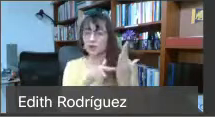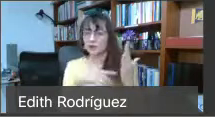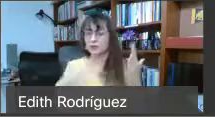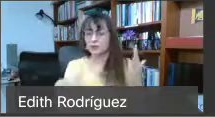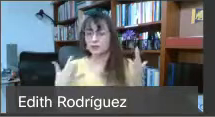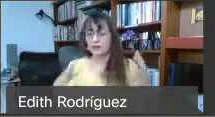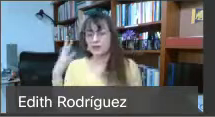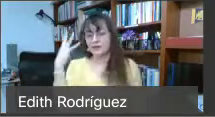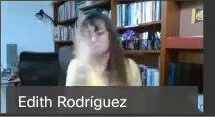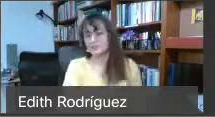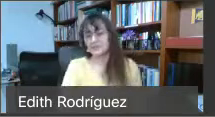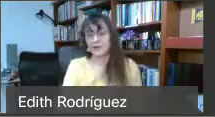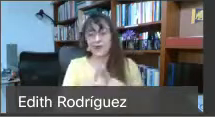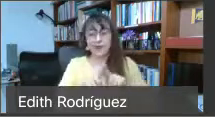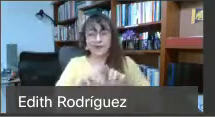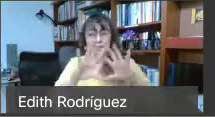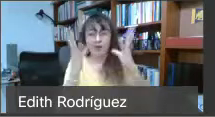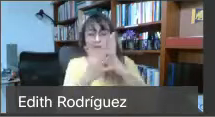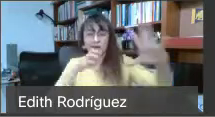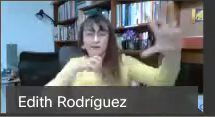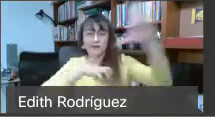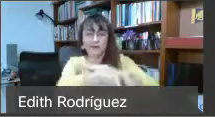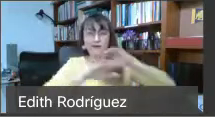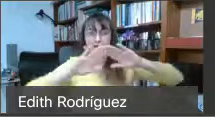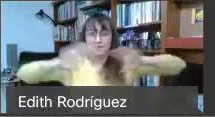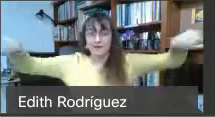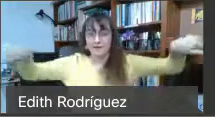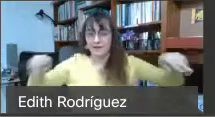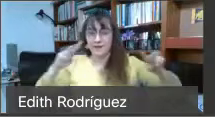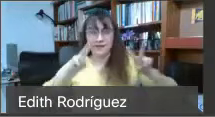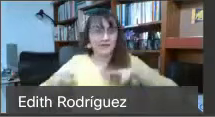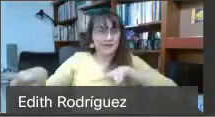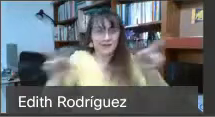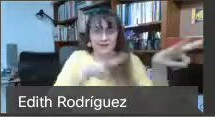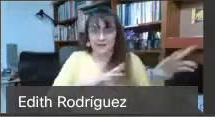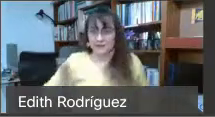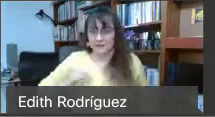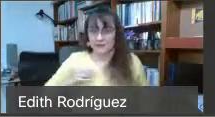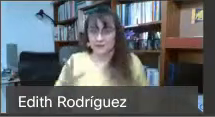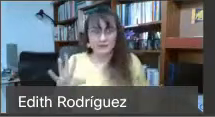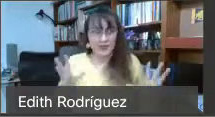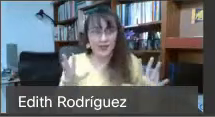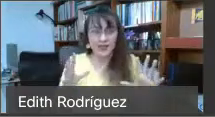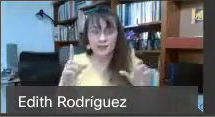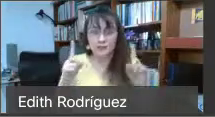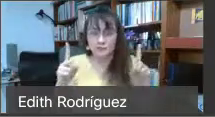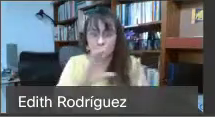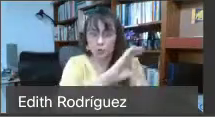En ese sentido, surgen muchas reflexiones. Creo que la literatura es un